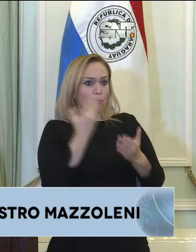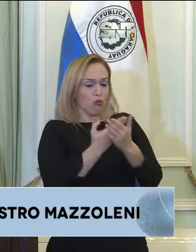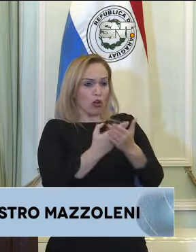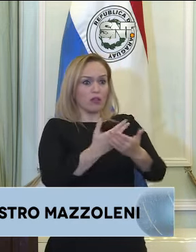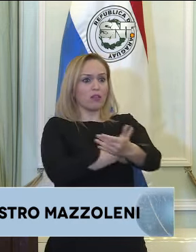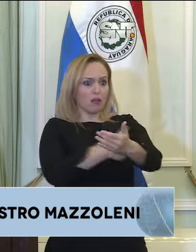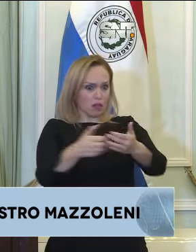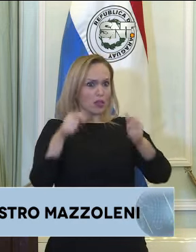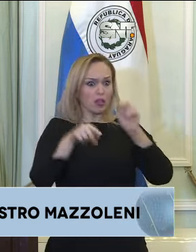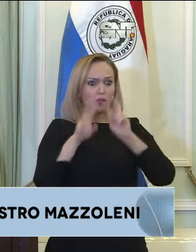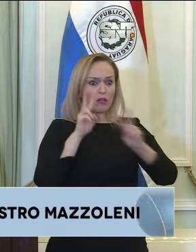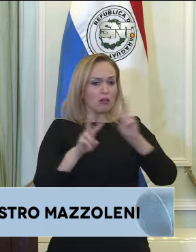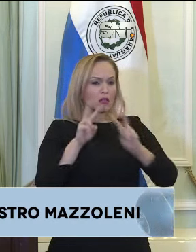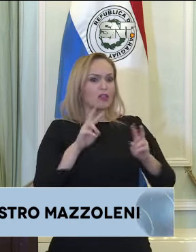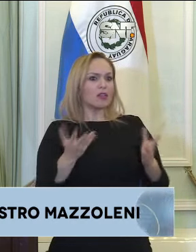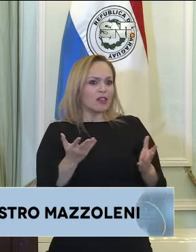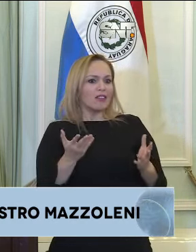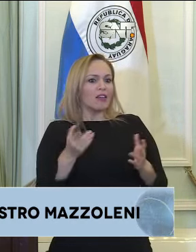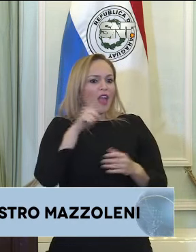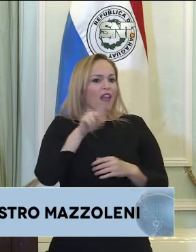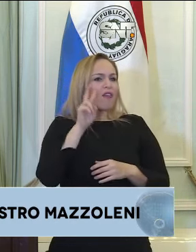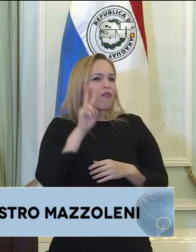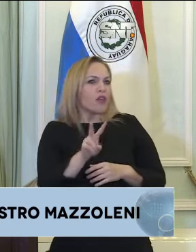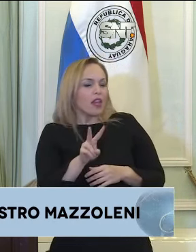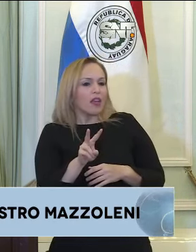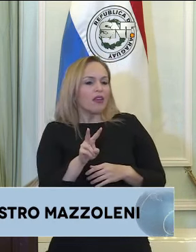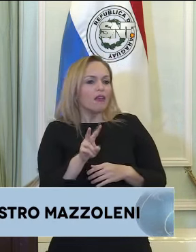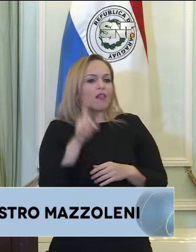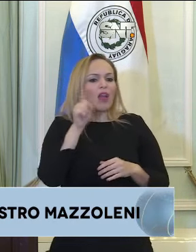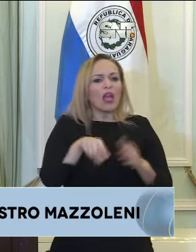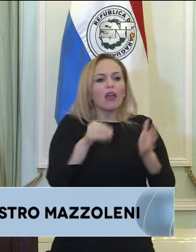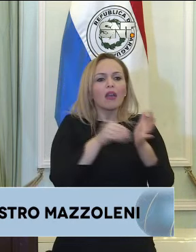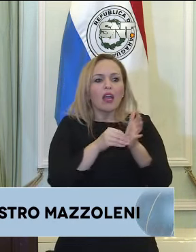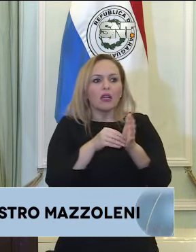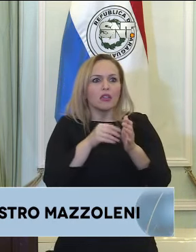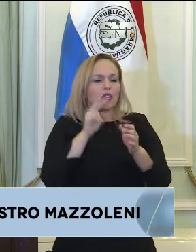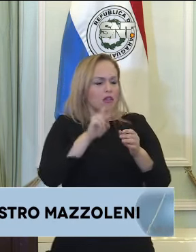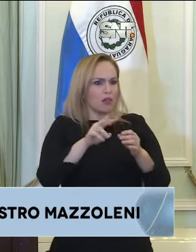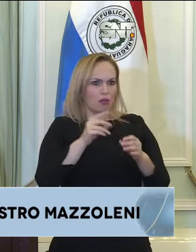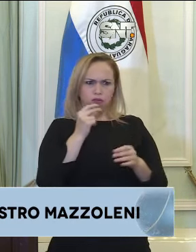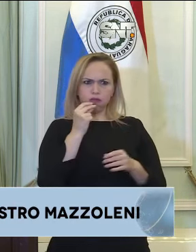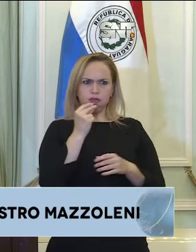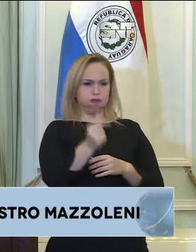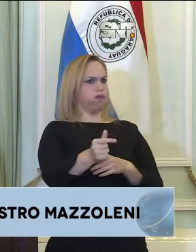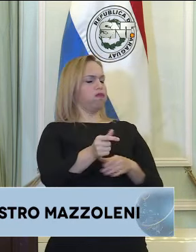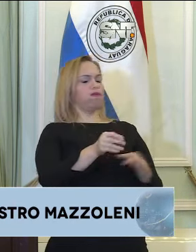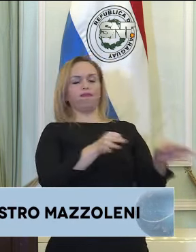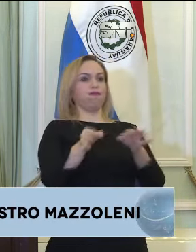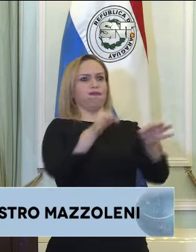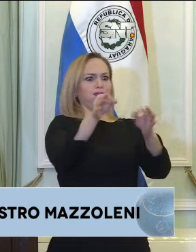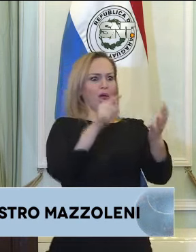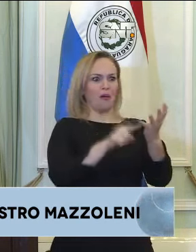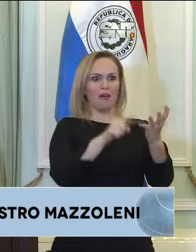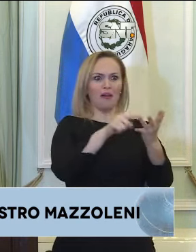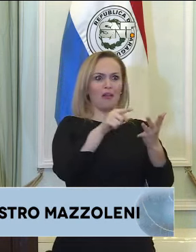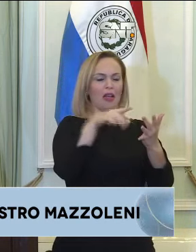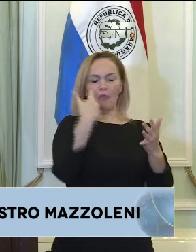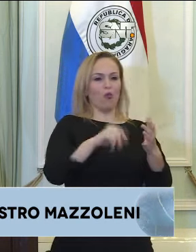relativamente limitado nos permite ver que se ha ido a una velocidad bastante razonable. Y nosotros queremos